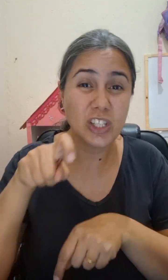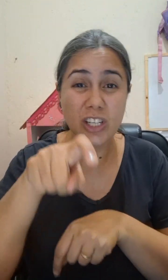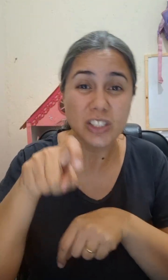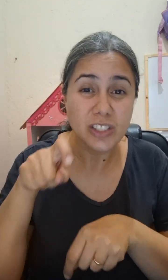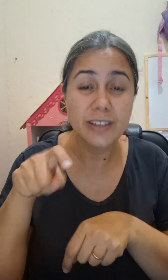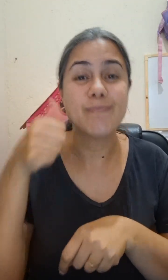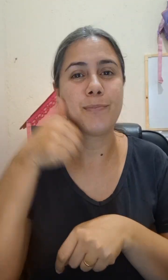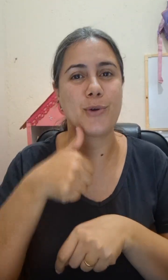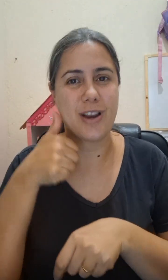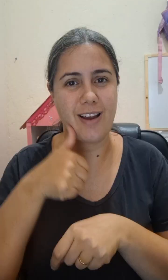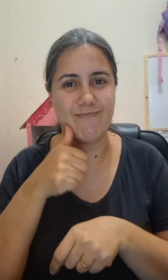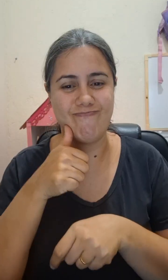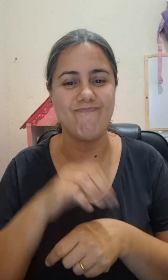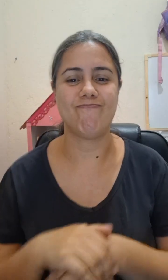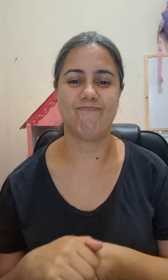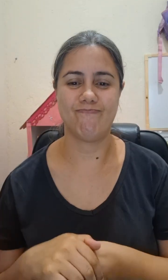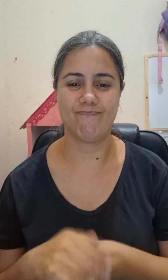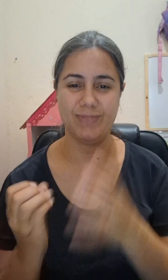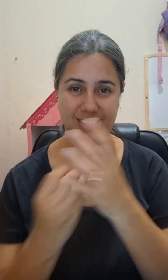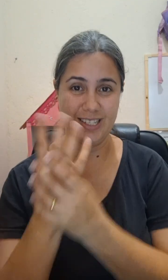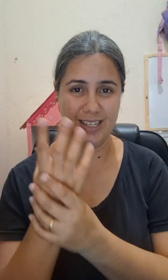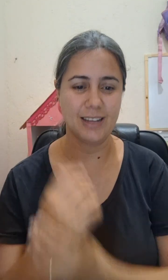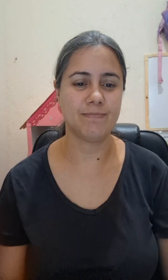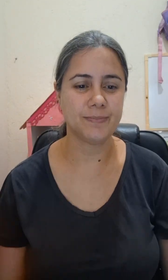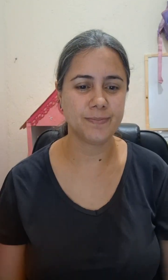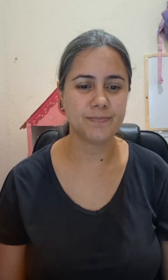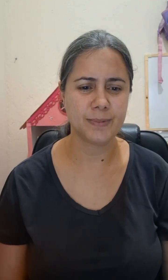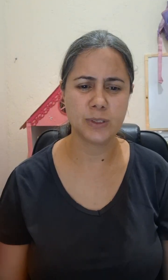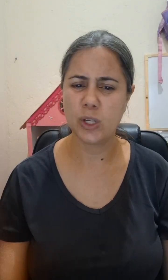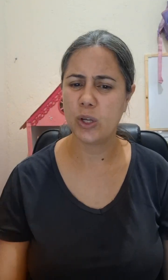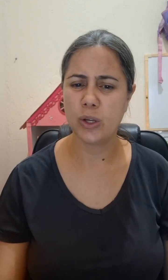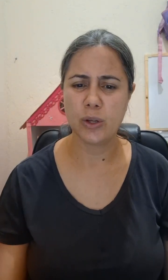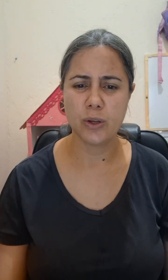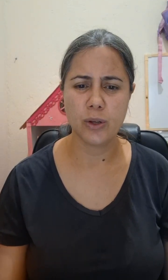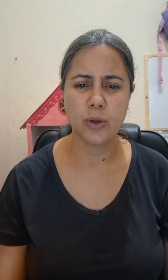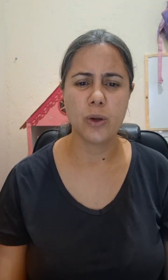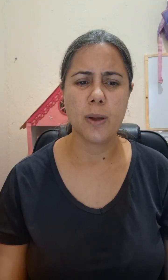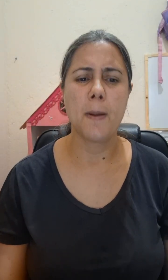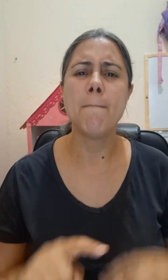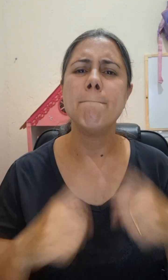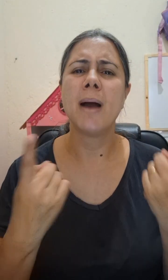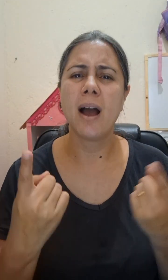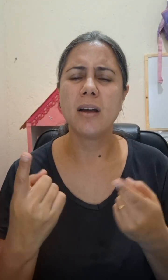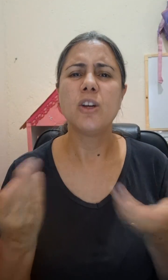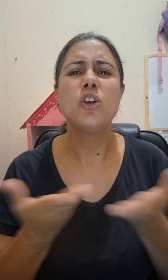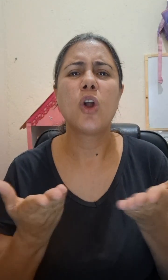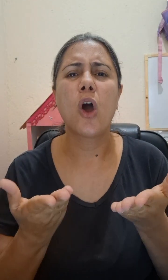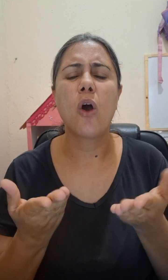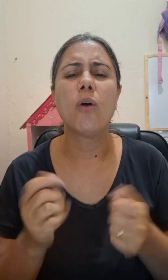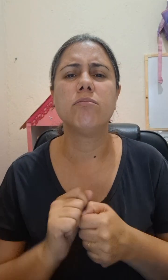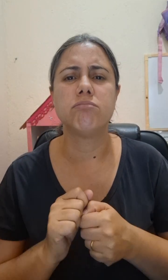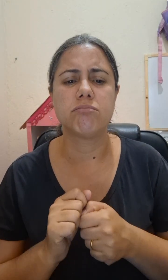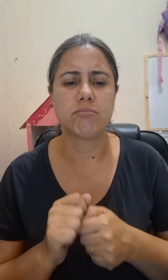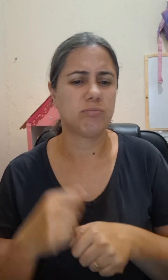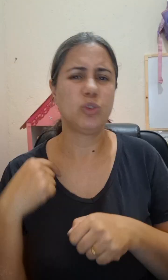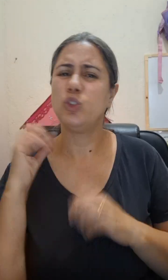XY e também depois o XX, que vai ser na criação da mulher, na formação da mulher.